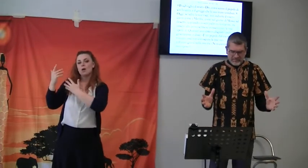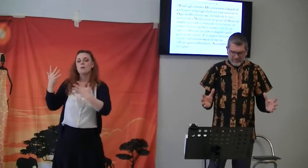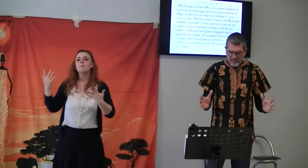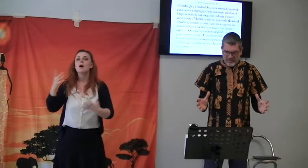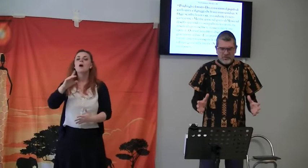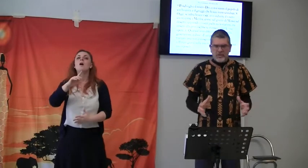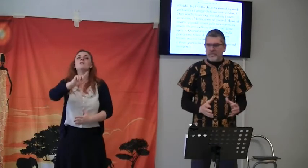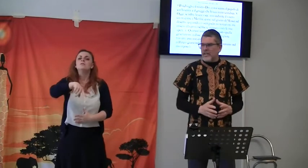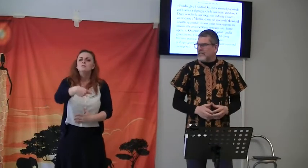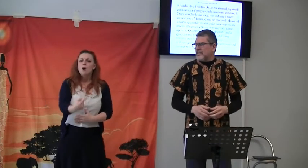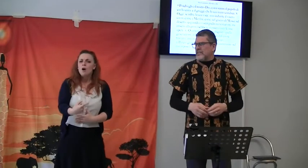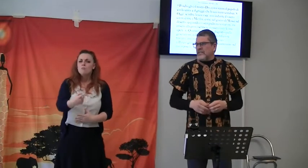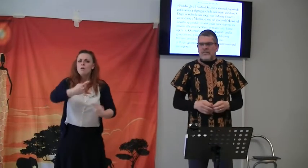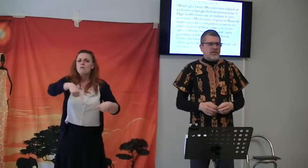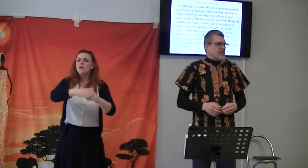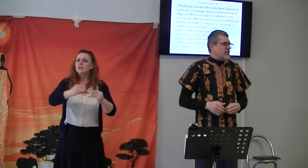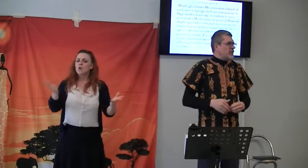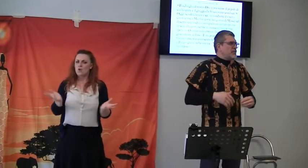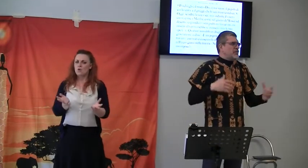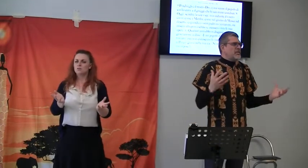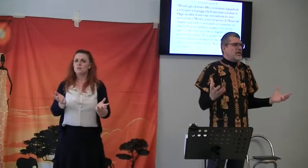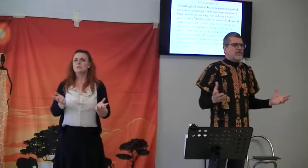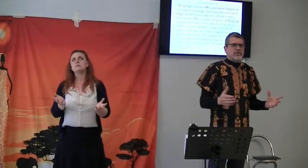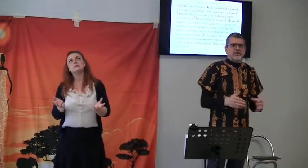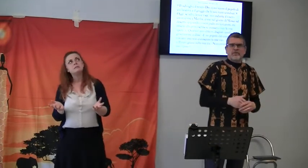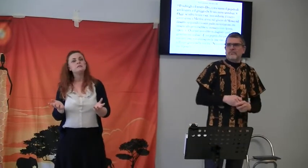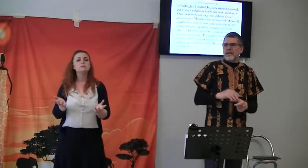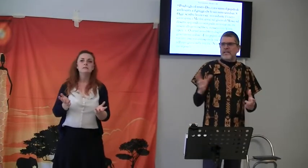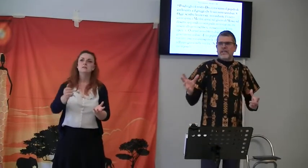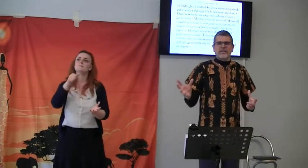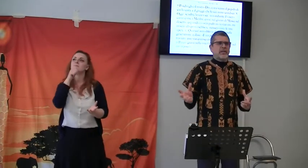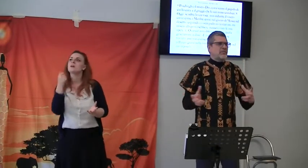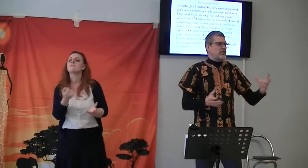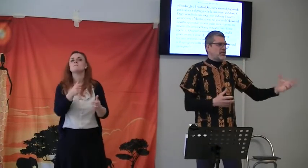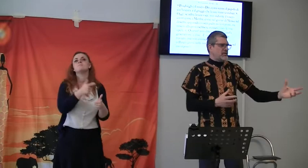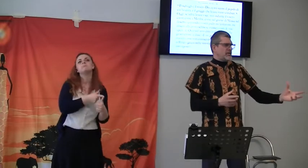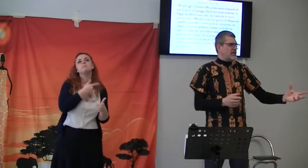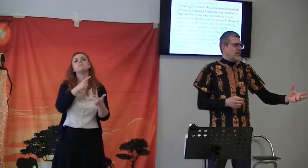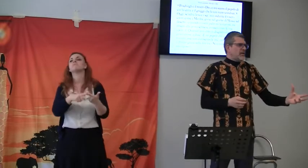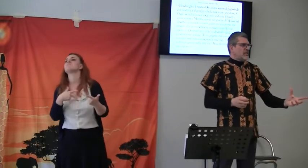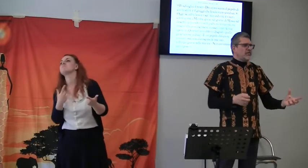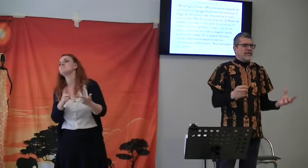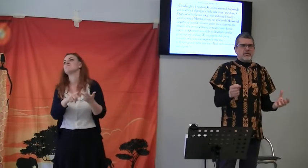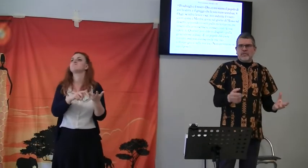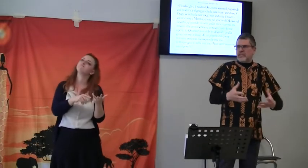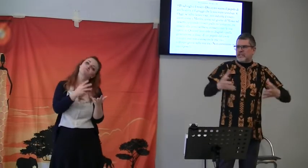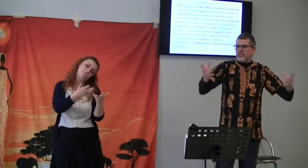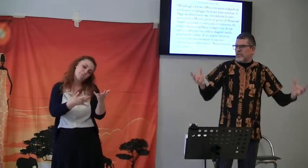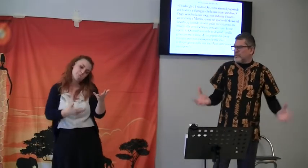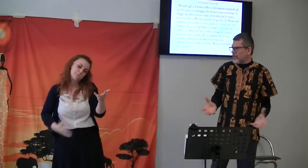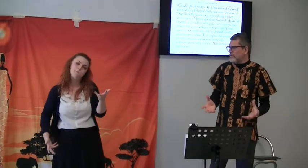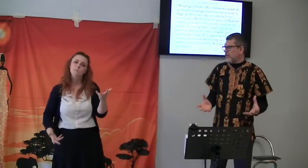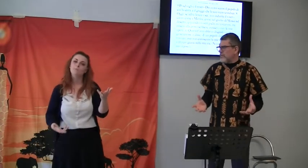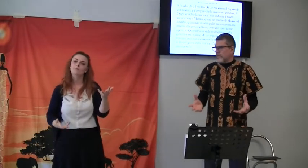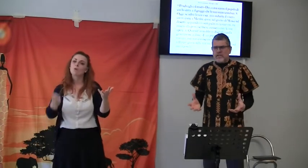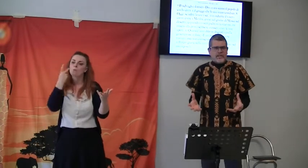magari: Signore, ma ho bisogno di questo, io sto male, perché non mi ascolti, non vedi come, in che situazione